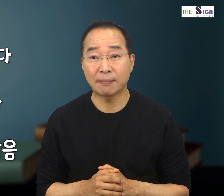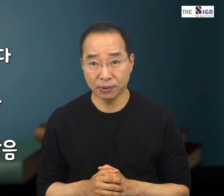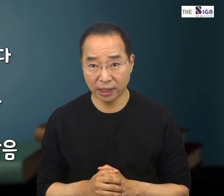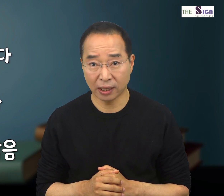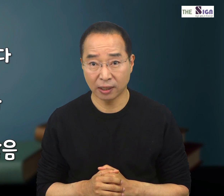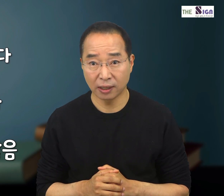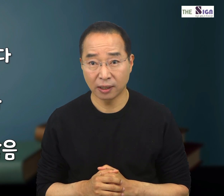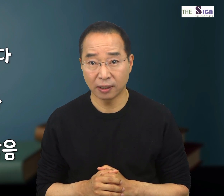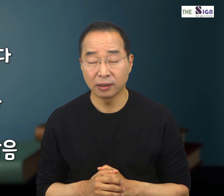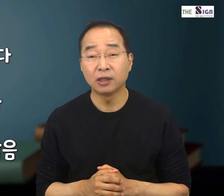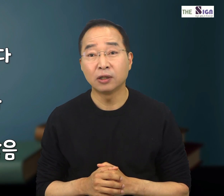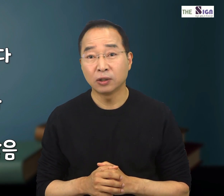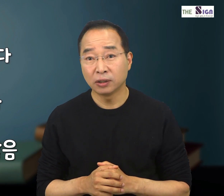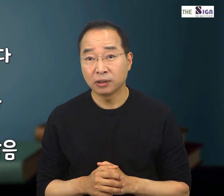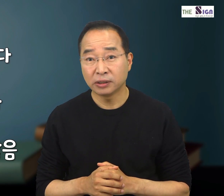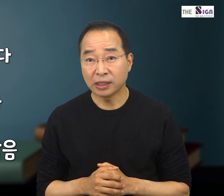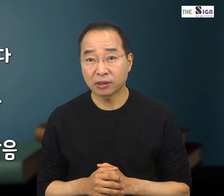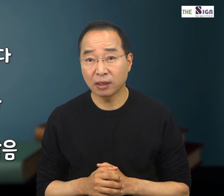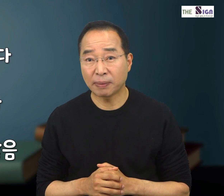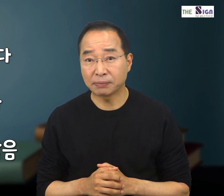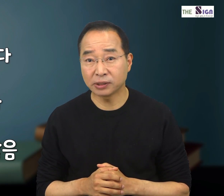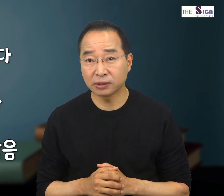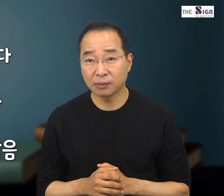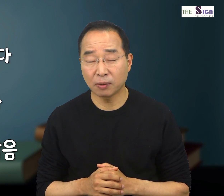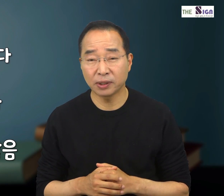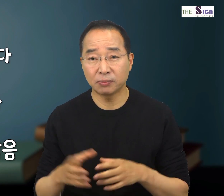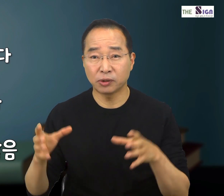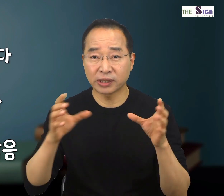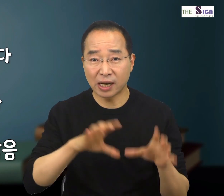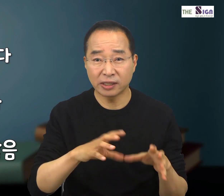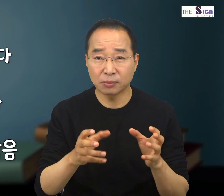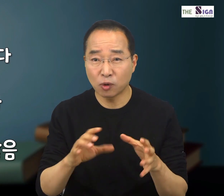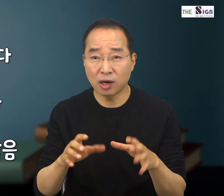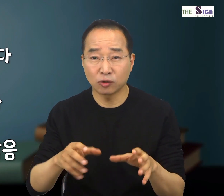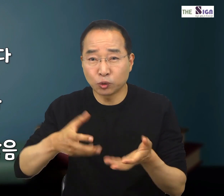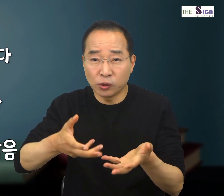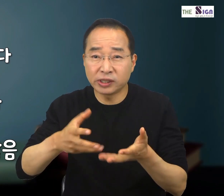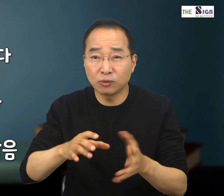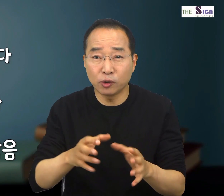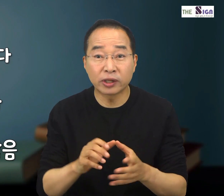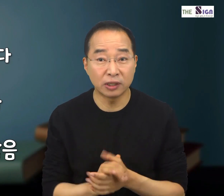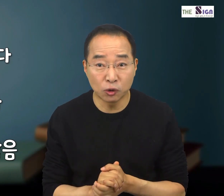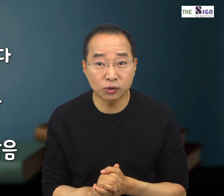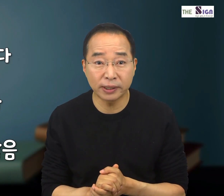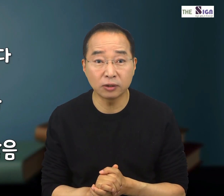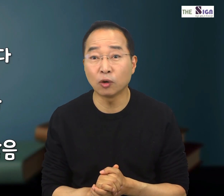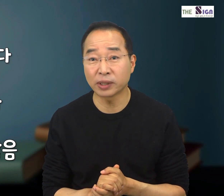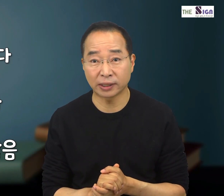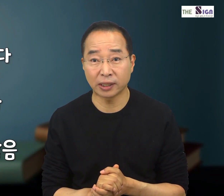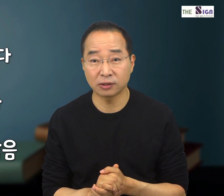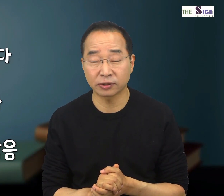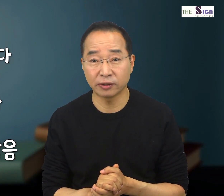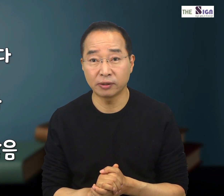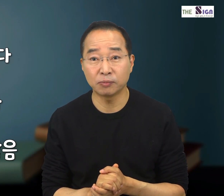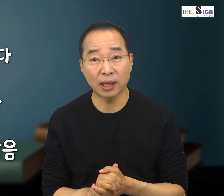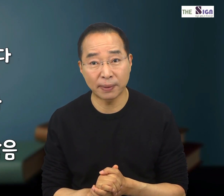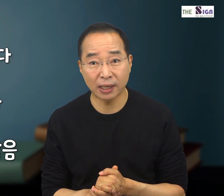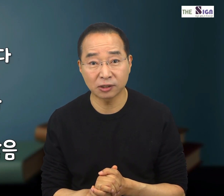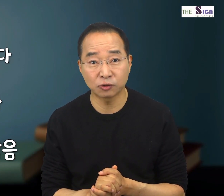간편해. 예전에는 밥 지을 때 보면은 뭐 쌀 해서 뭐 하고 돌 씻고 뭐 이렇게, 요즘에는 너무 간단해졌어요. 뭐 햇반 같은 것도